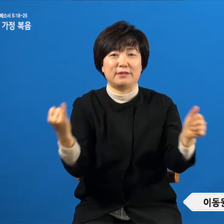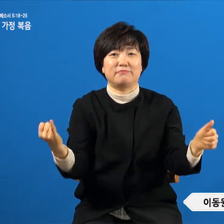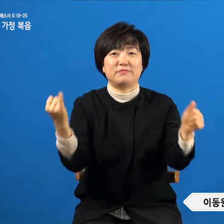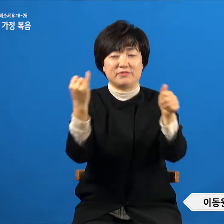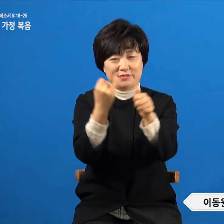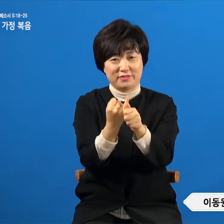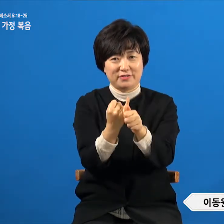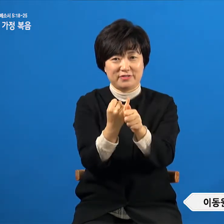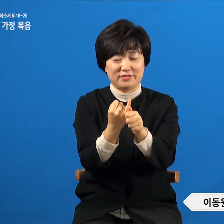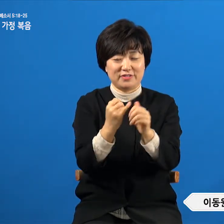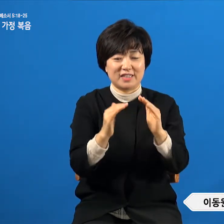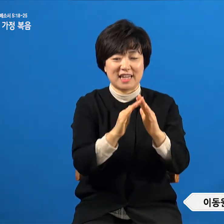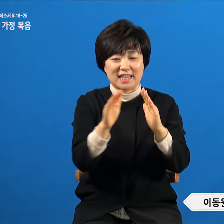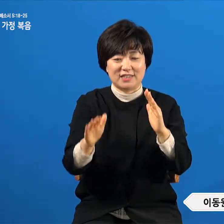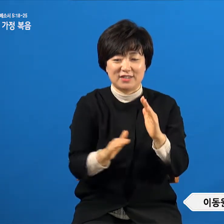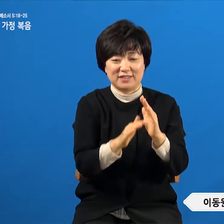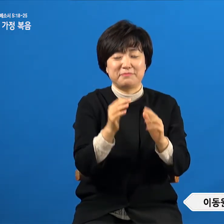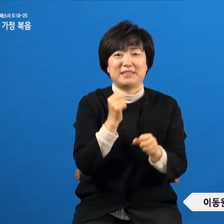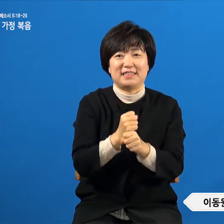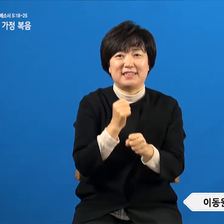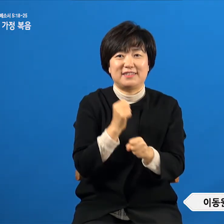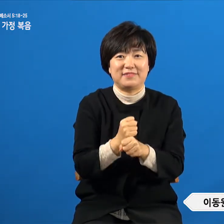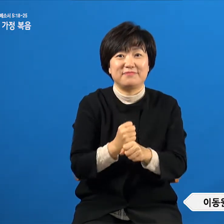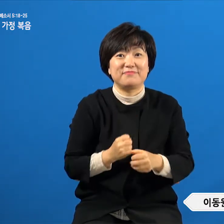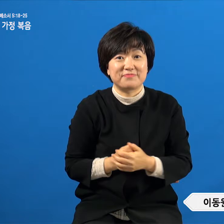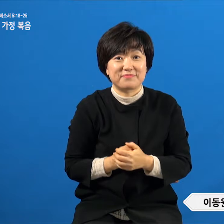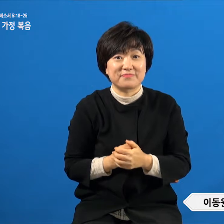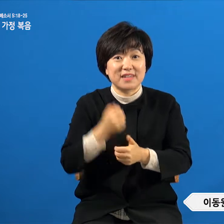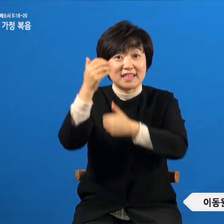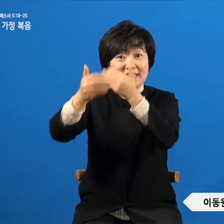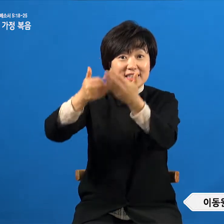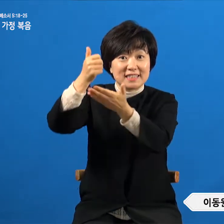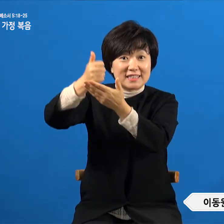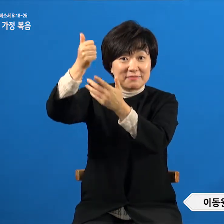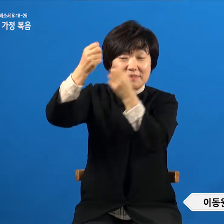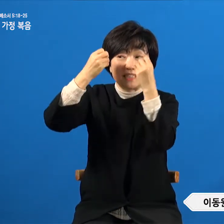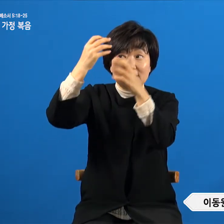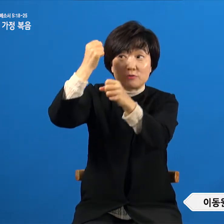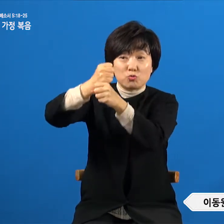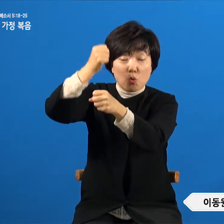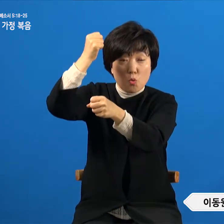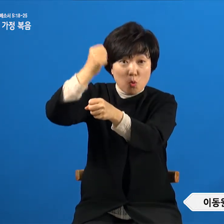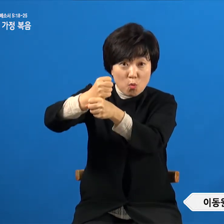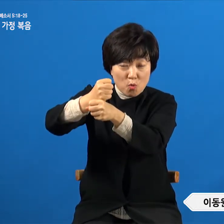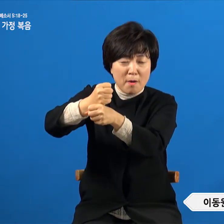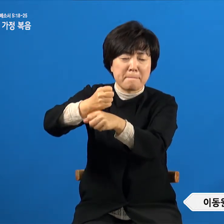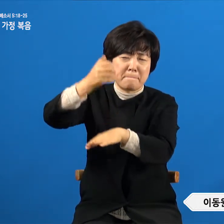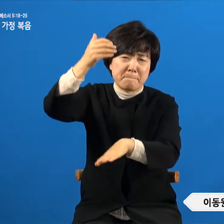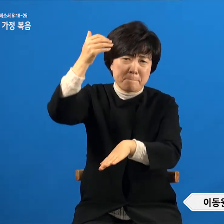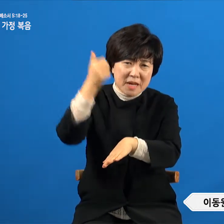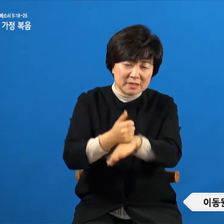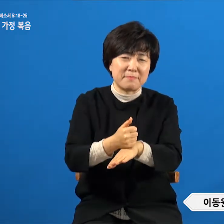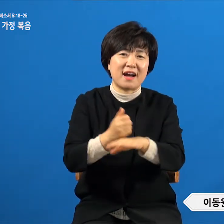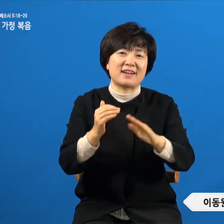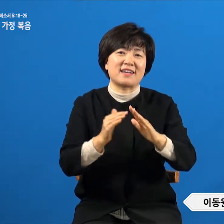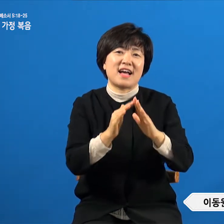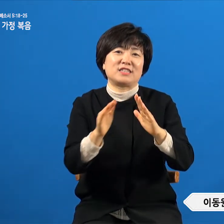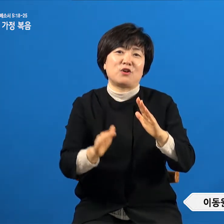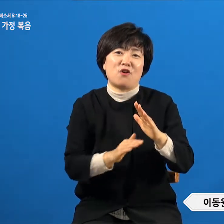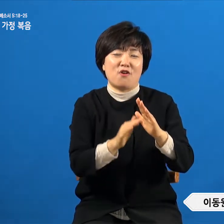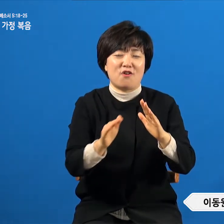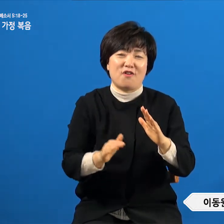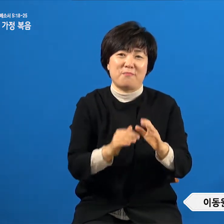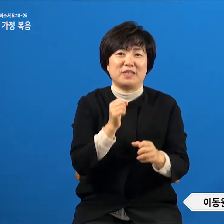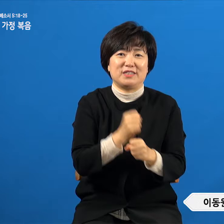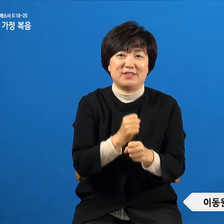부부로 연합하게 하시사 가정을 만드셨습니다. 하나님의 창조 사역의 마지막 절정에서 가정이